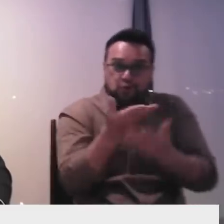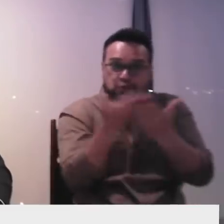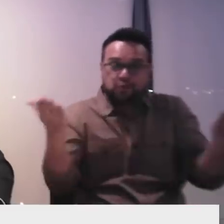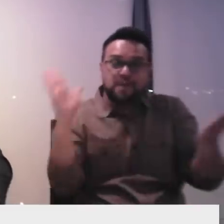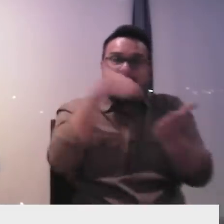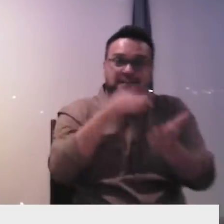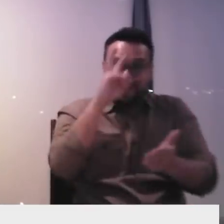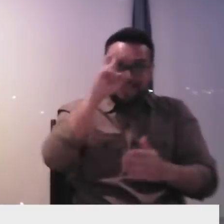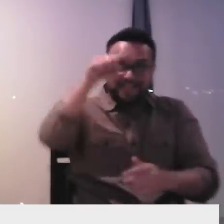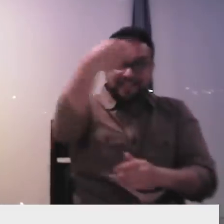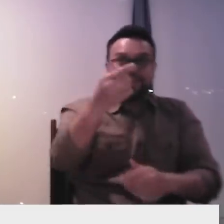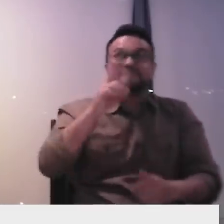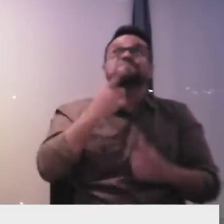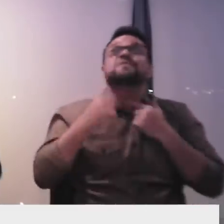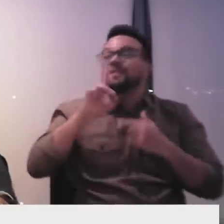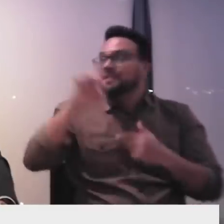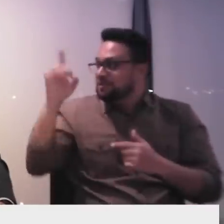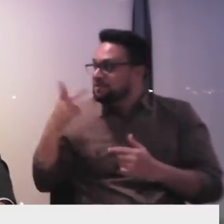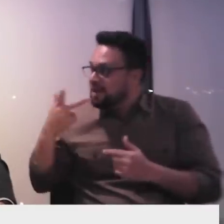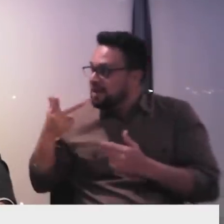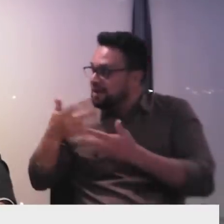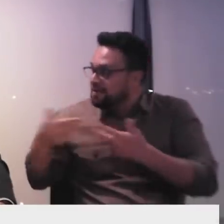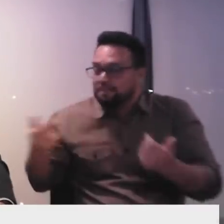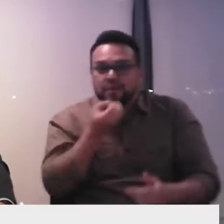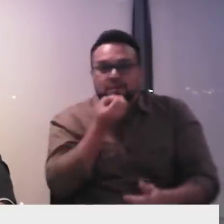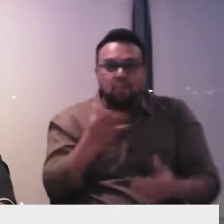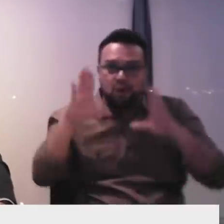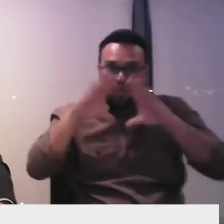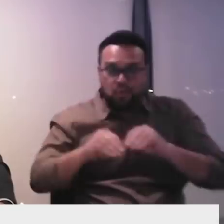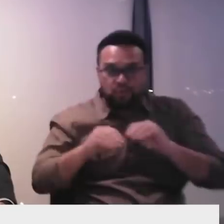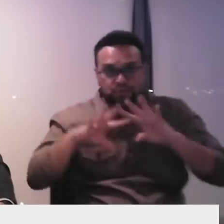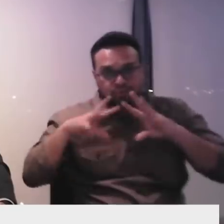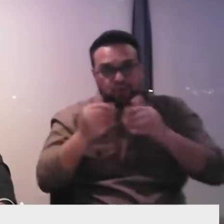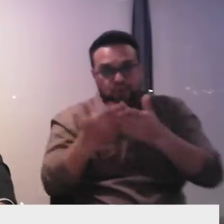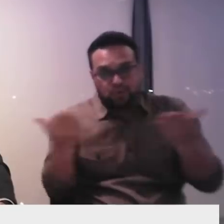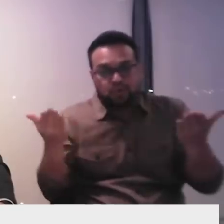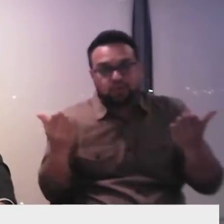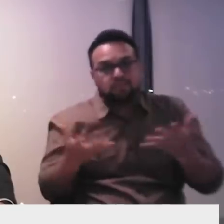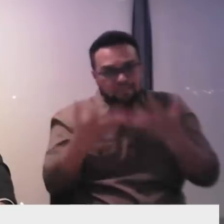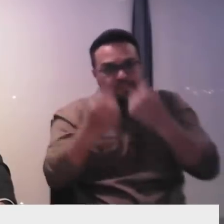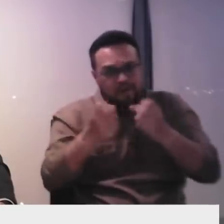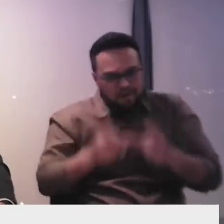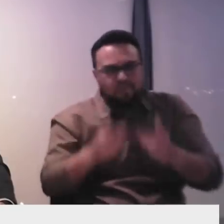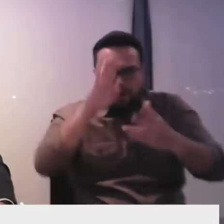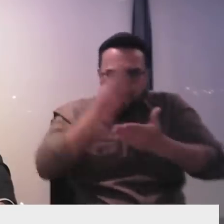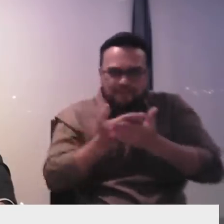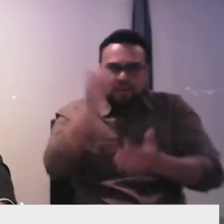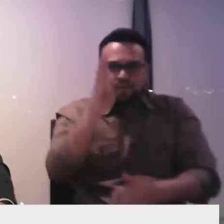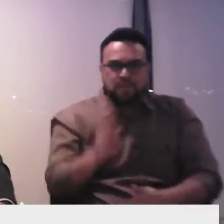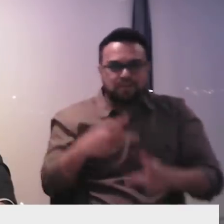até quinta-feira que vem, se Deus quiser. Fala alguma coisa, Silvio? Só uma boa noite a todos, né? E vamos manter realmente a confiança no nosso Brasil,